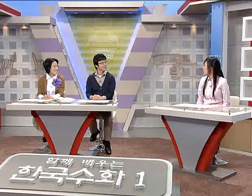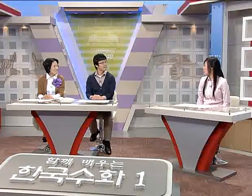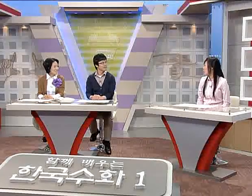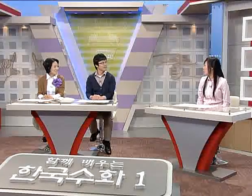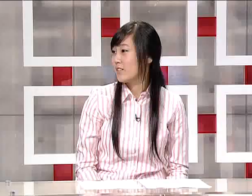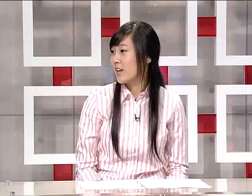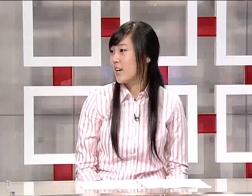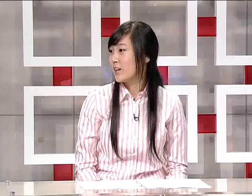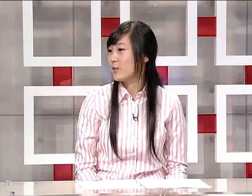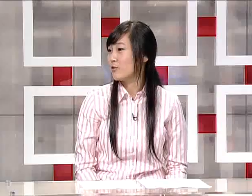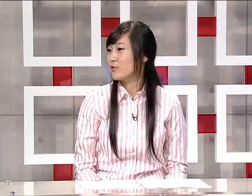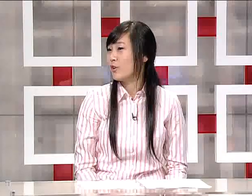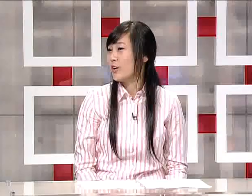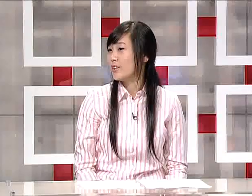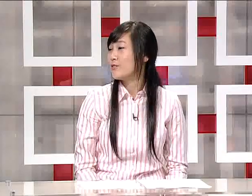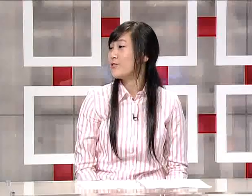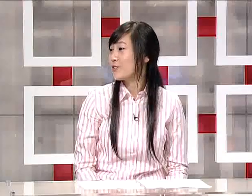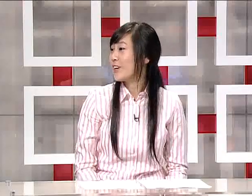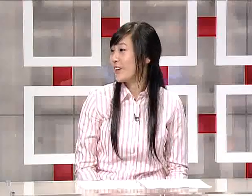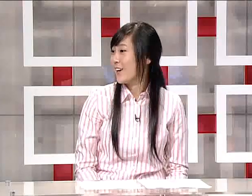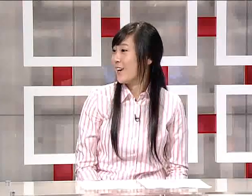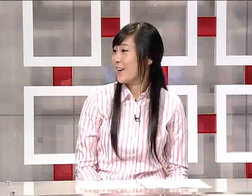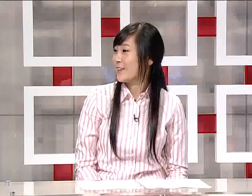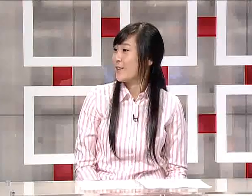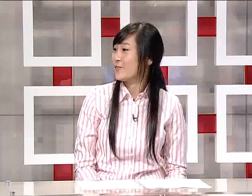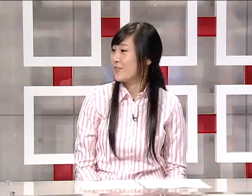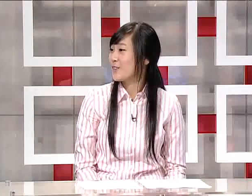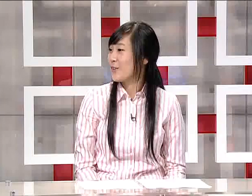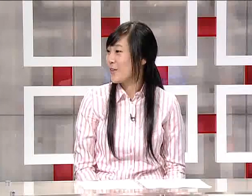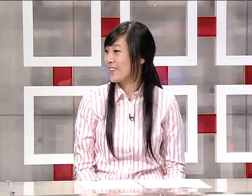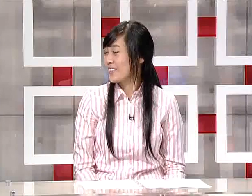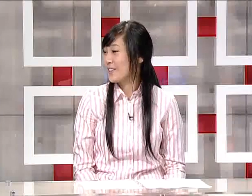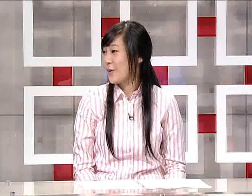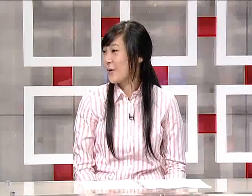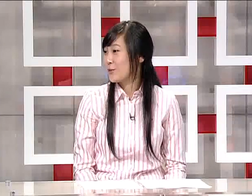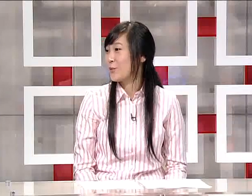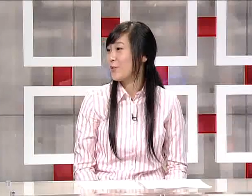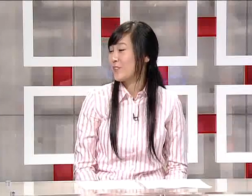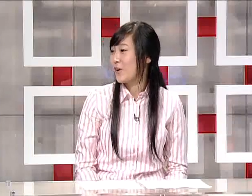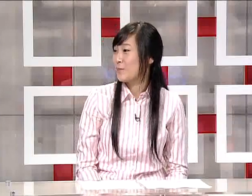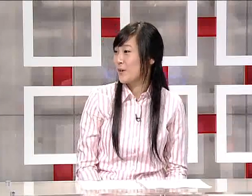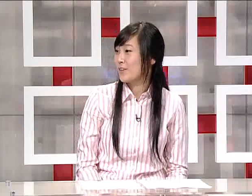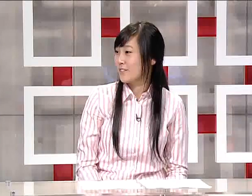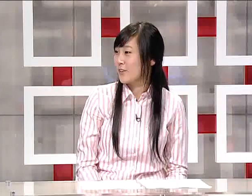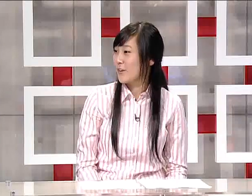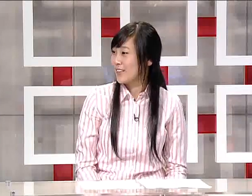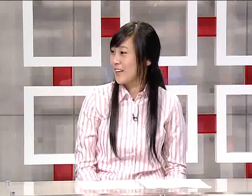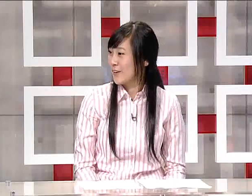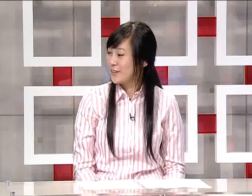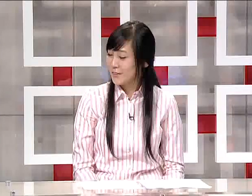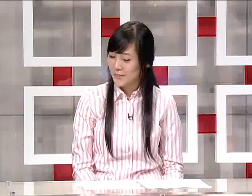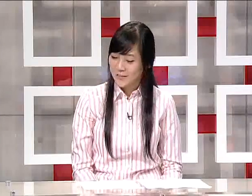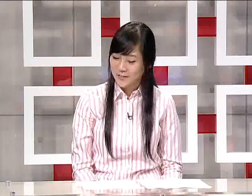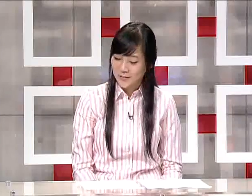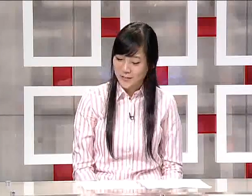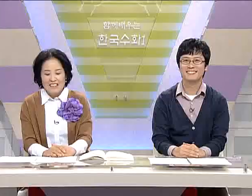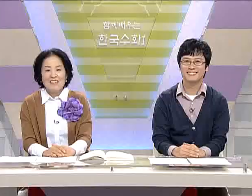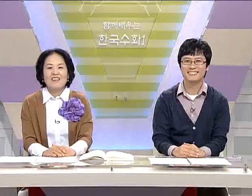줄 알았는데 그래도 네. 친숙하게 잘할 수 있었던 것 같아서 좋은 경험이었던 것 같아요. 네,